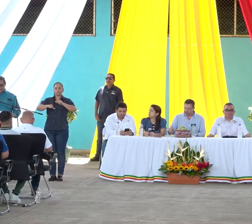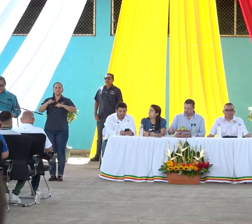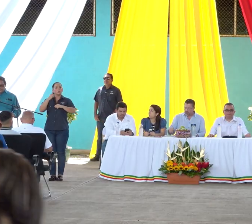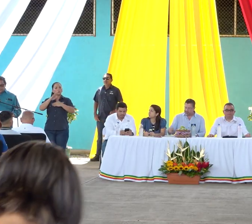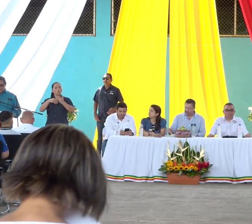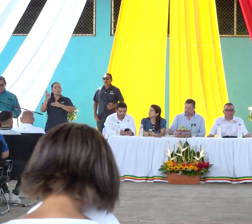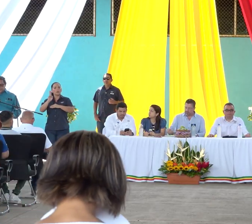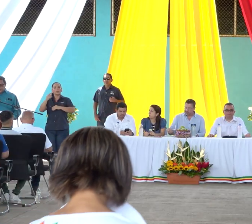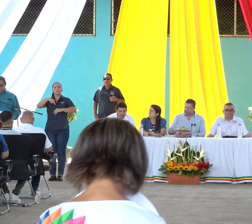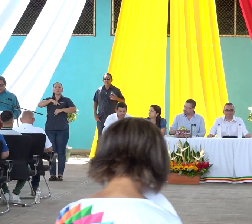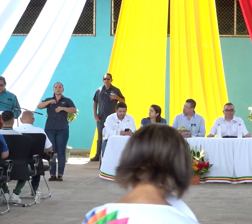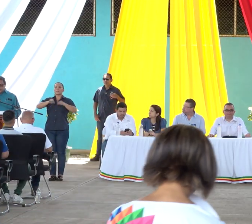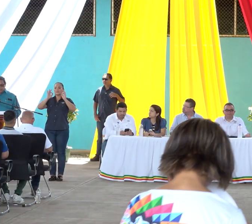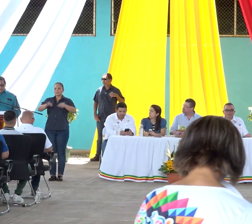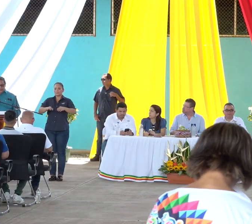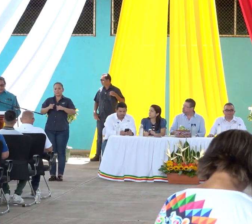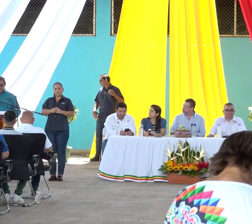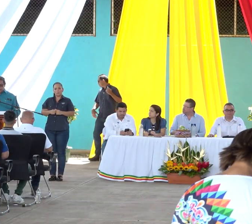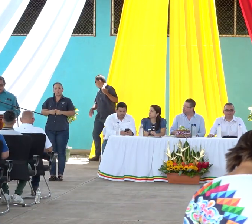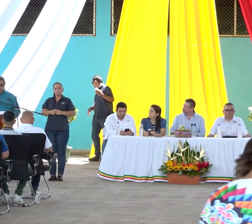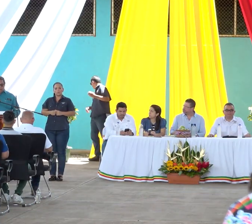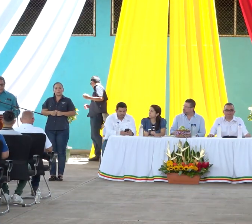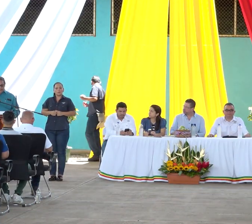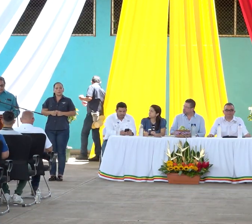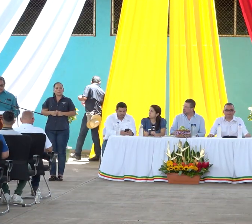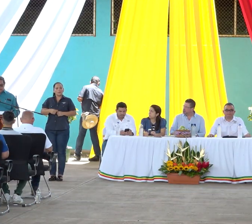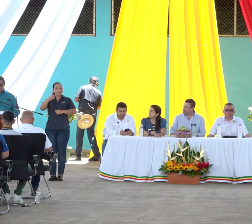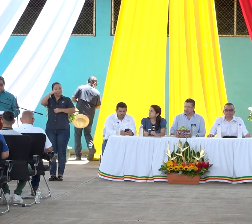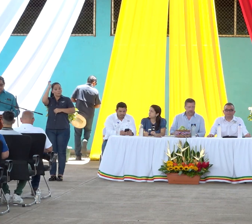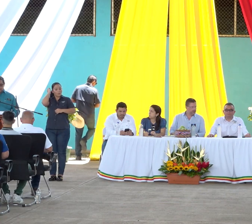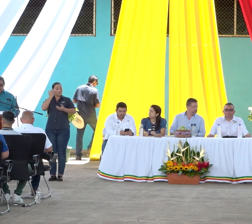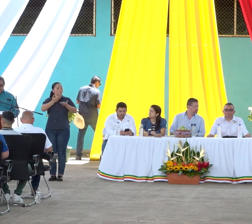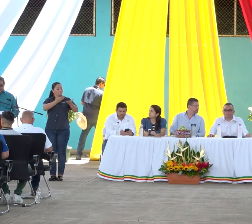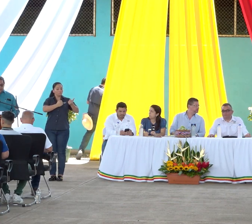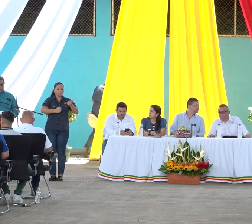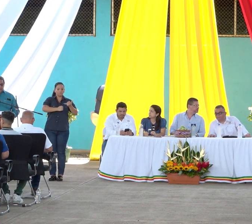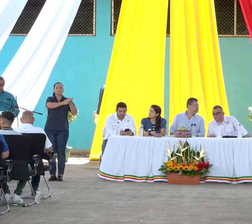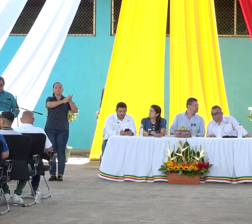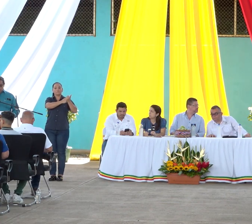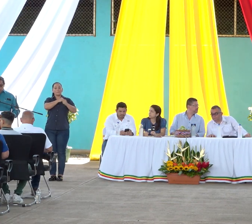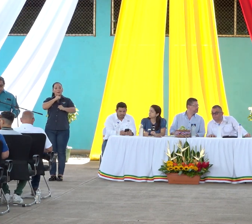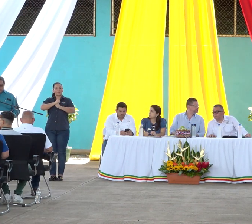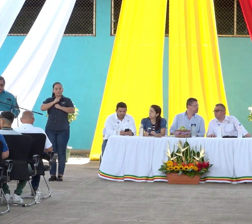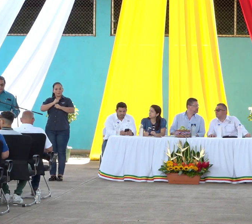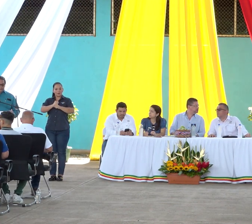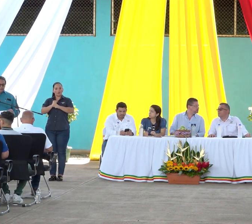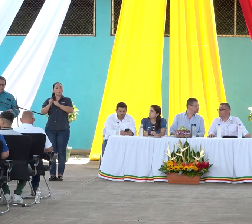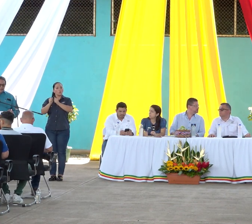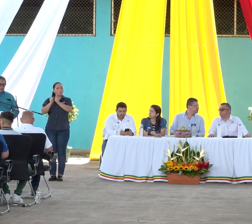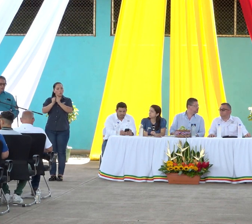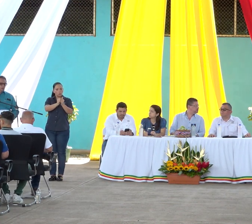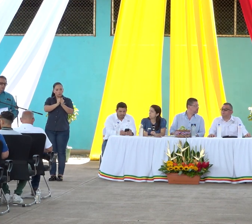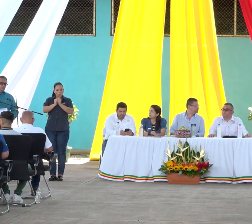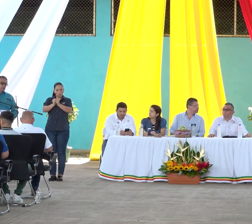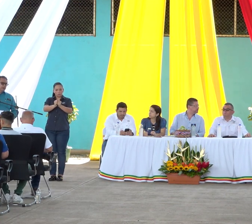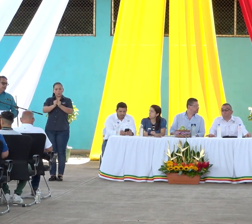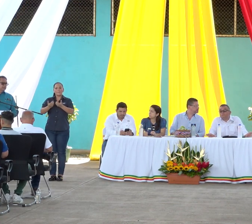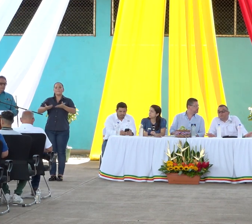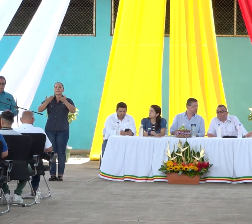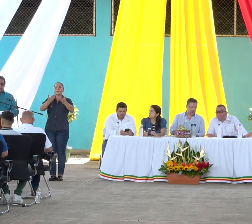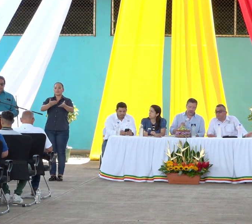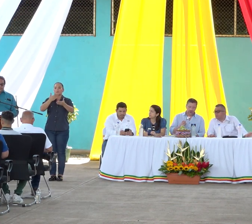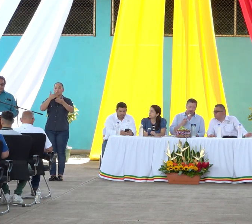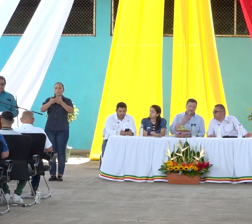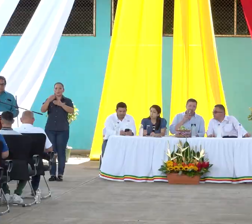Por ello hoy decidimos que cuente con Esparza, con un brazo, para trabajar juntos, brindando